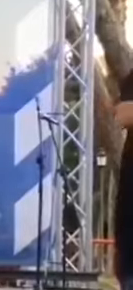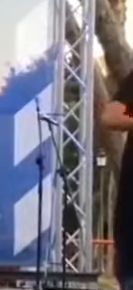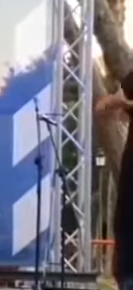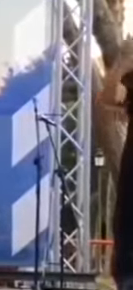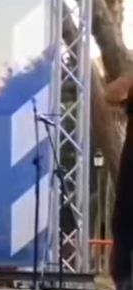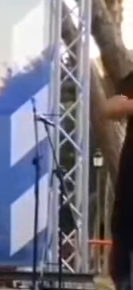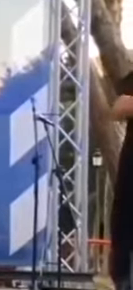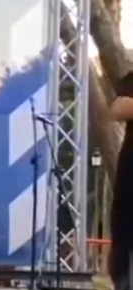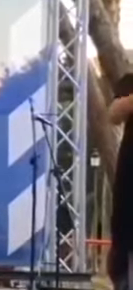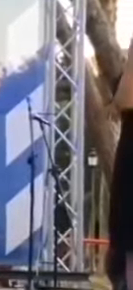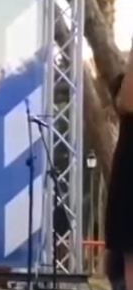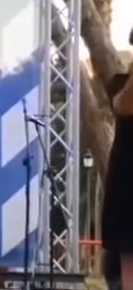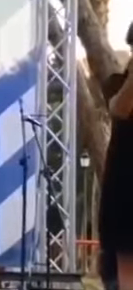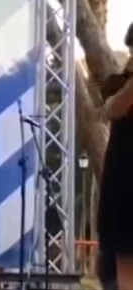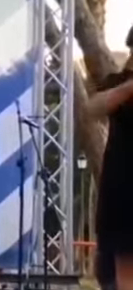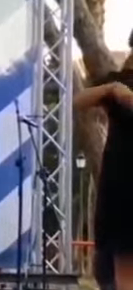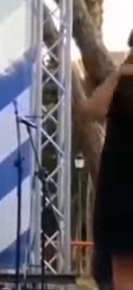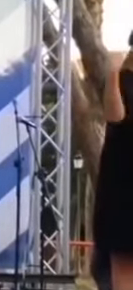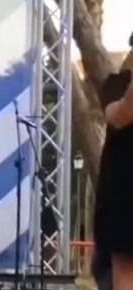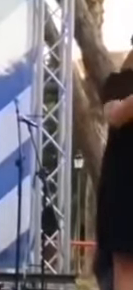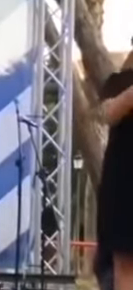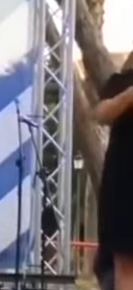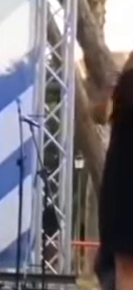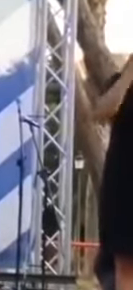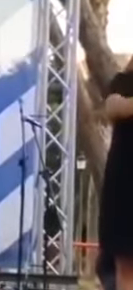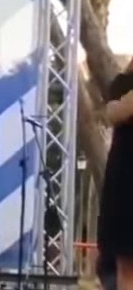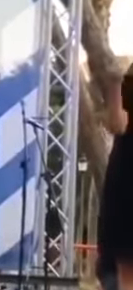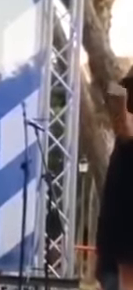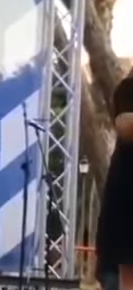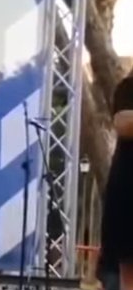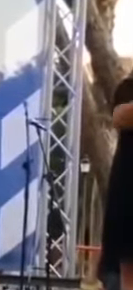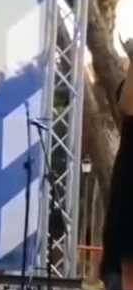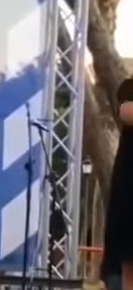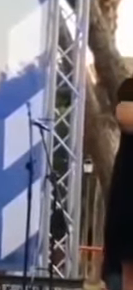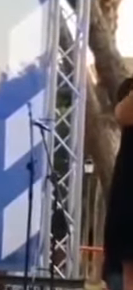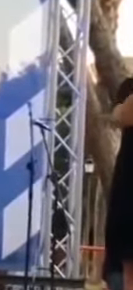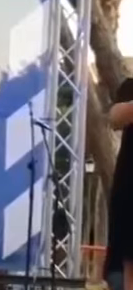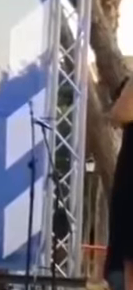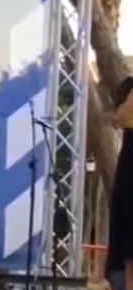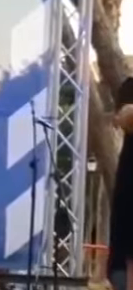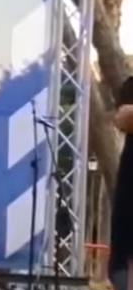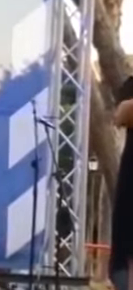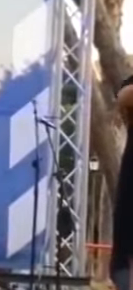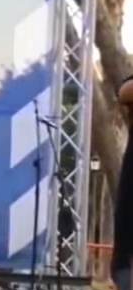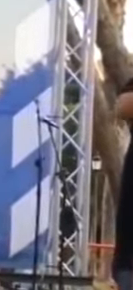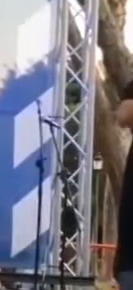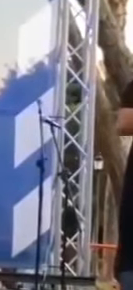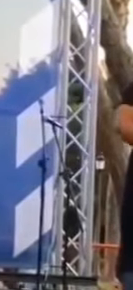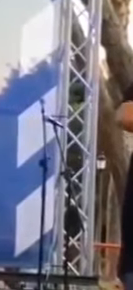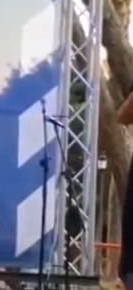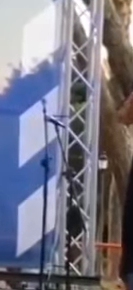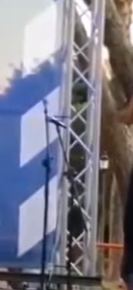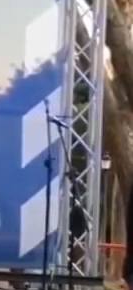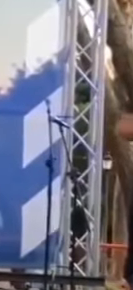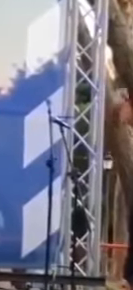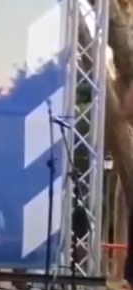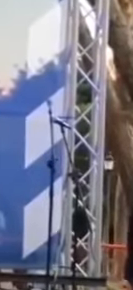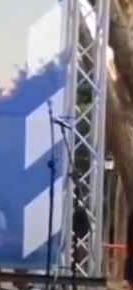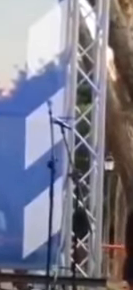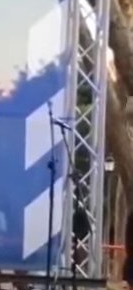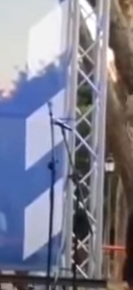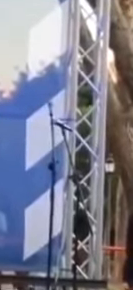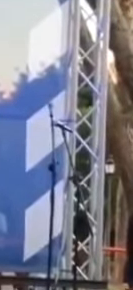accolta neanche una. Abbiamo dovuto fare la battaglia perfino per prevedere un fondo che finalmente raddoppiasse